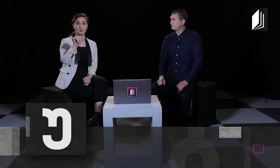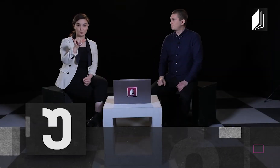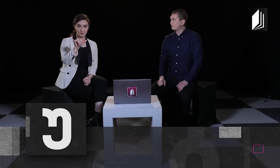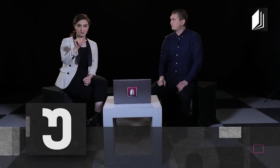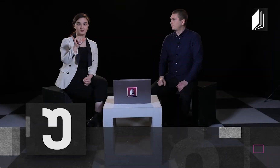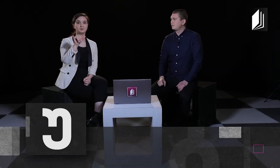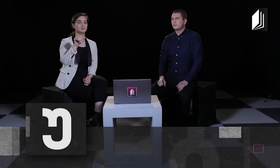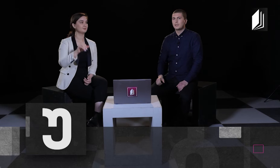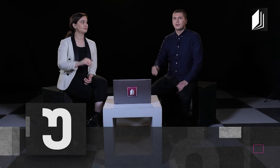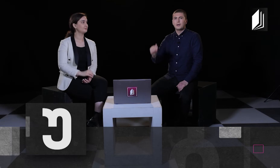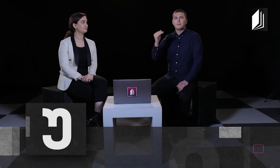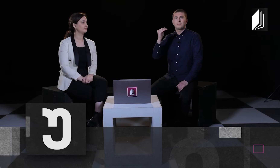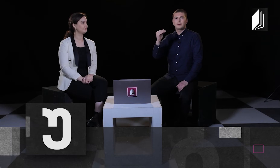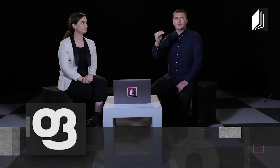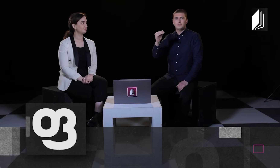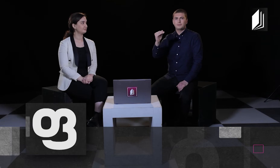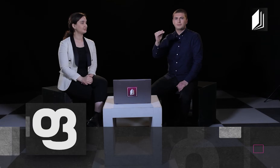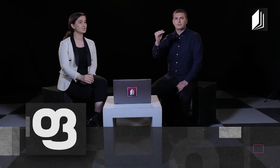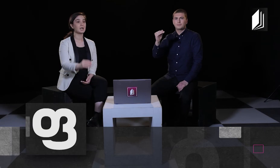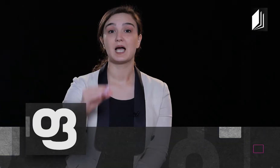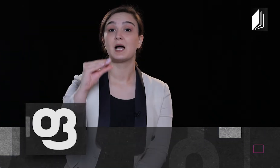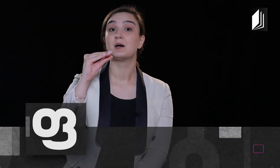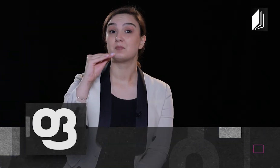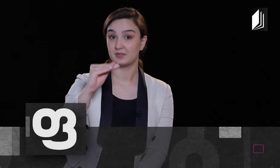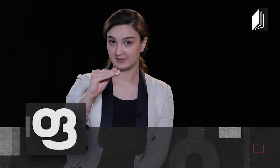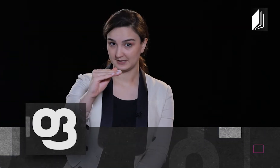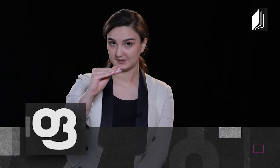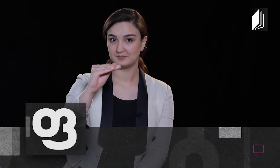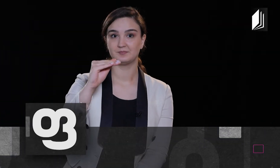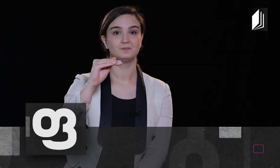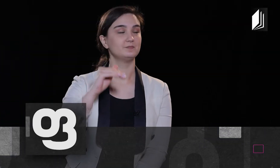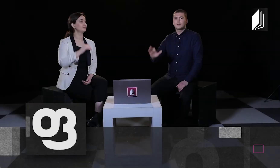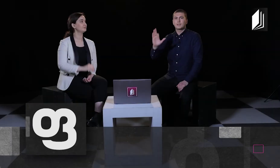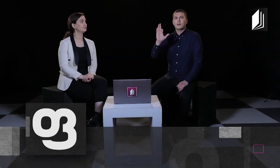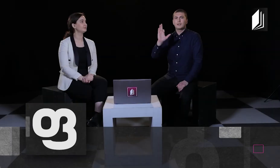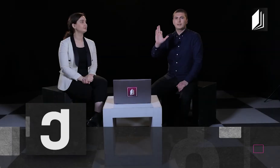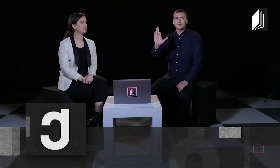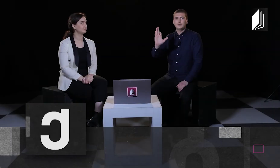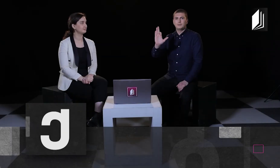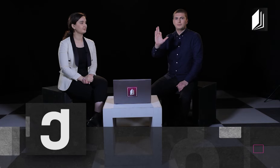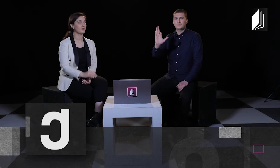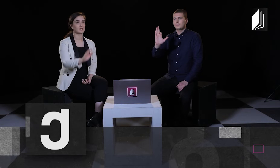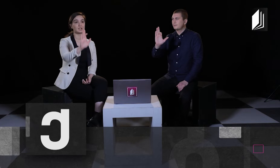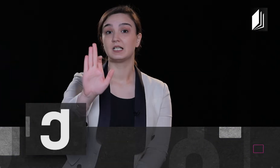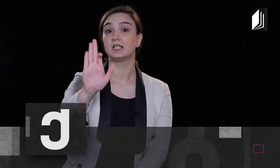У П П К